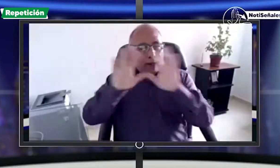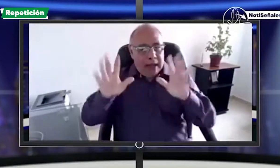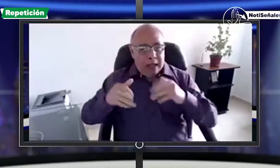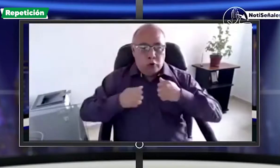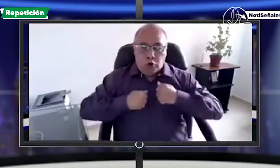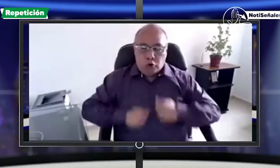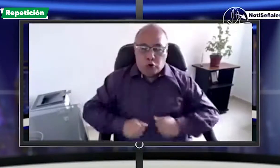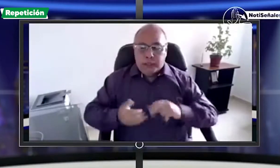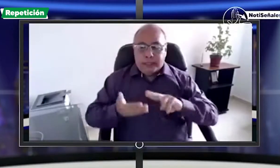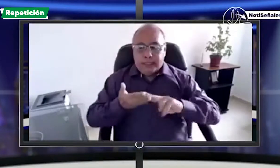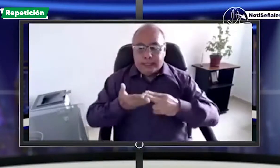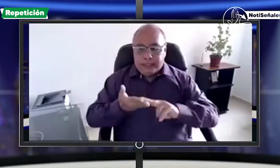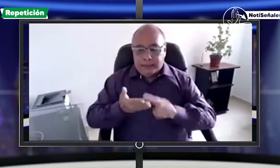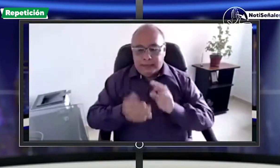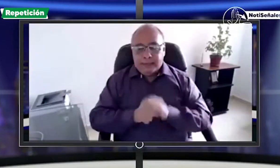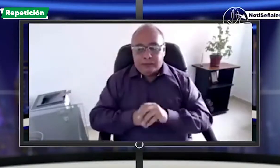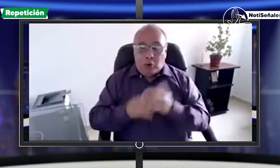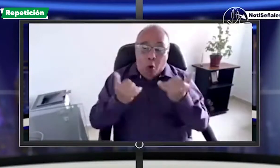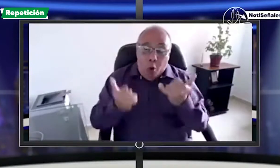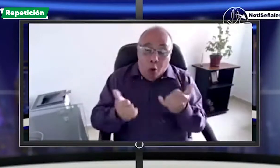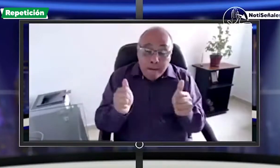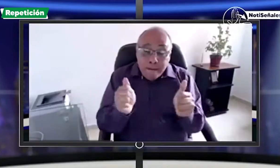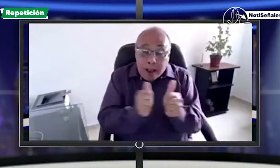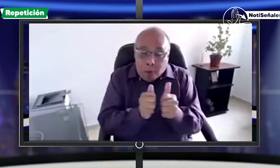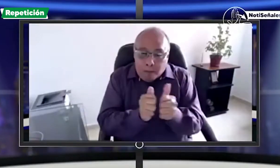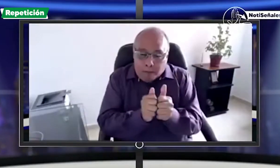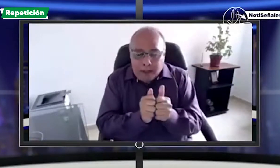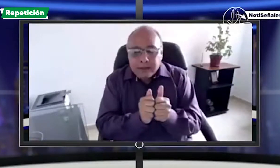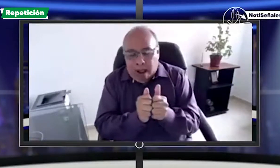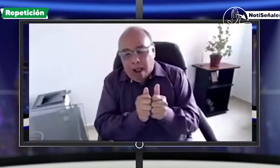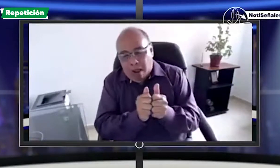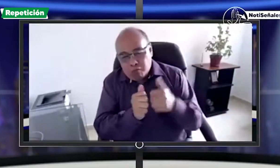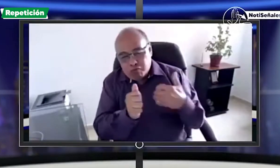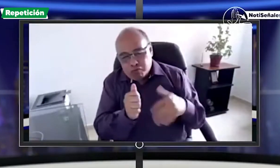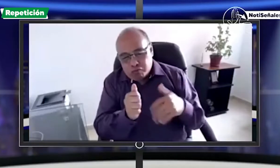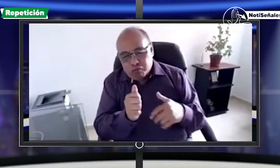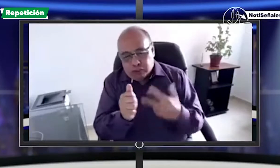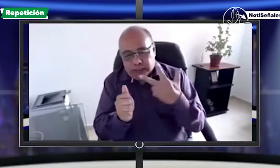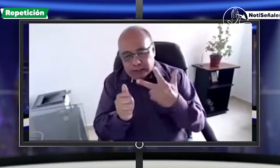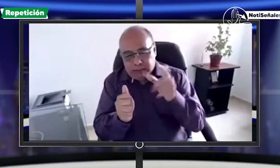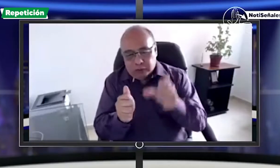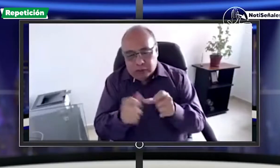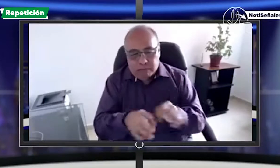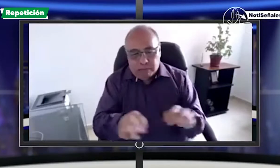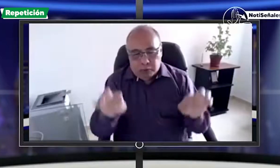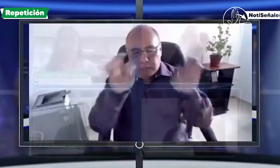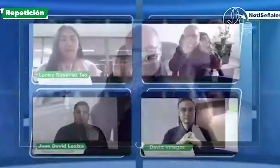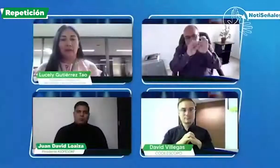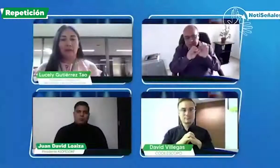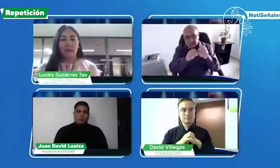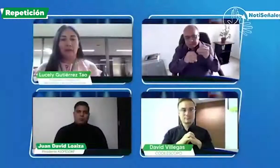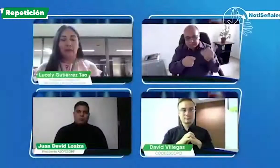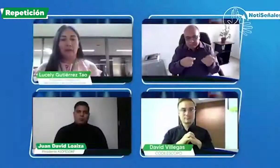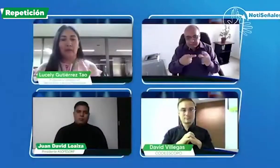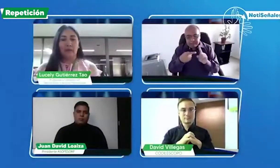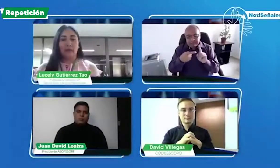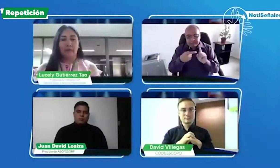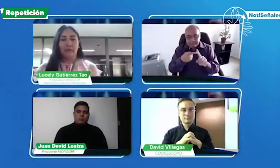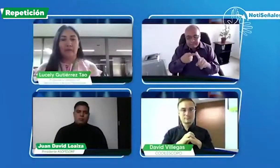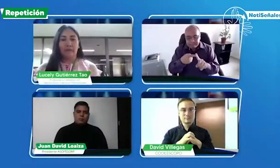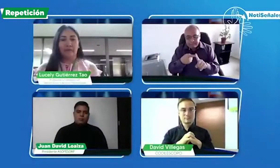los intérpretes de lengua de señas en general. El tener en claro cuál es este rol. Pues en este momento tenemos